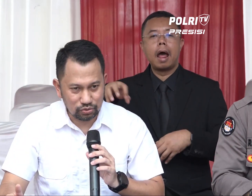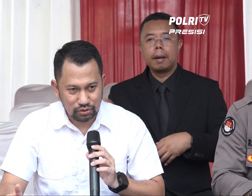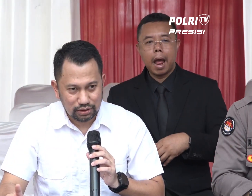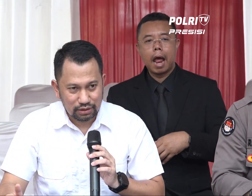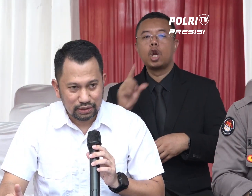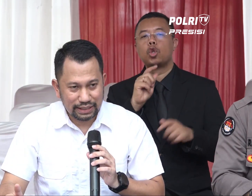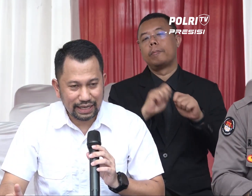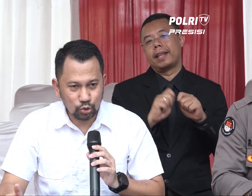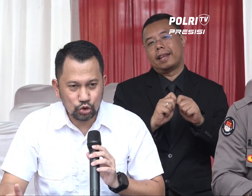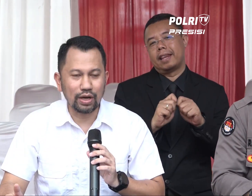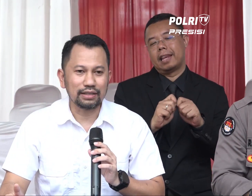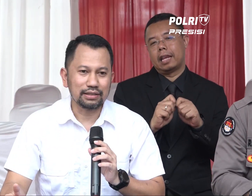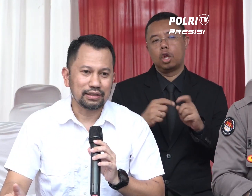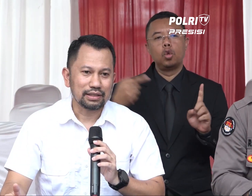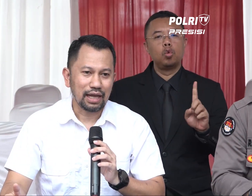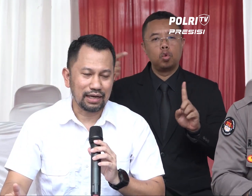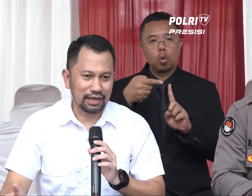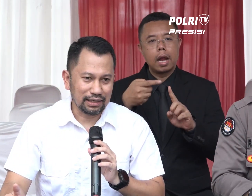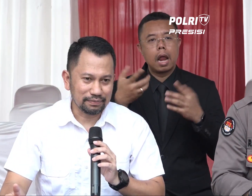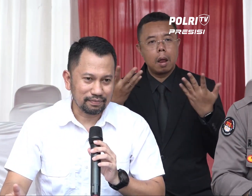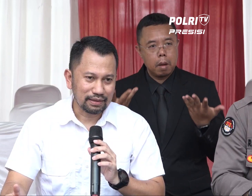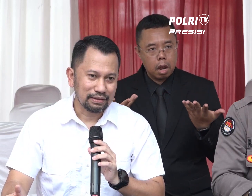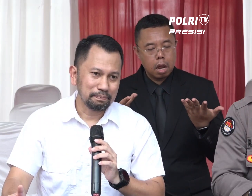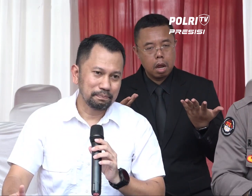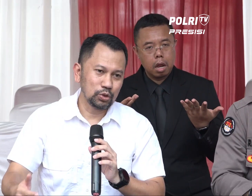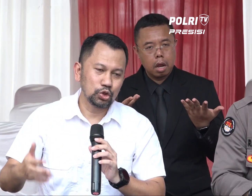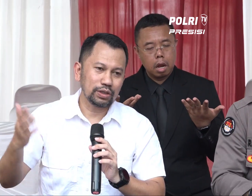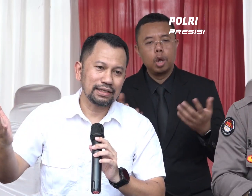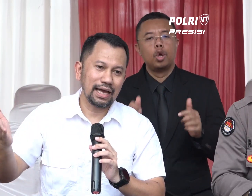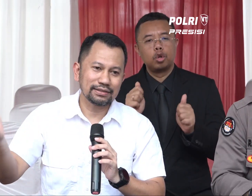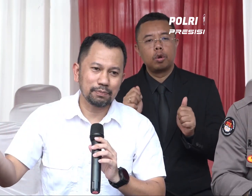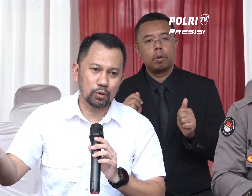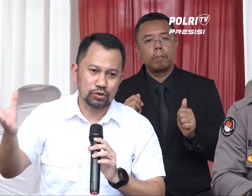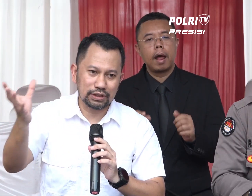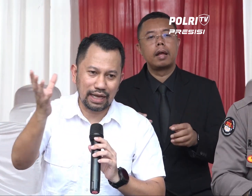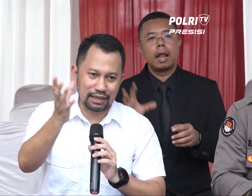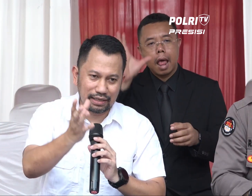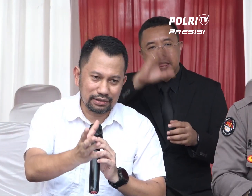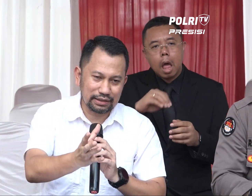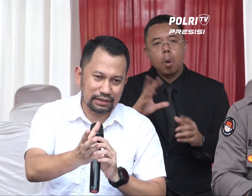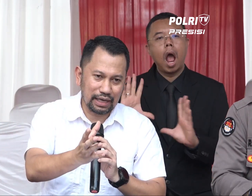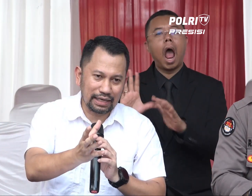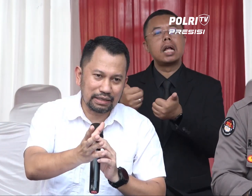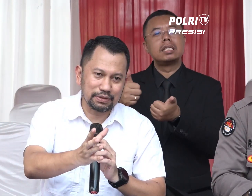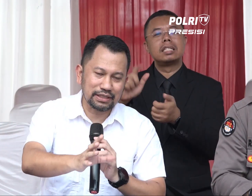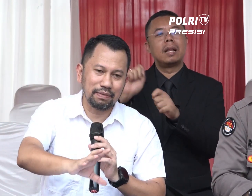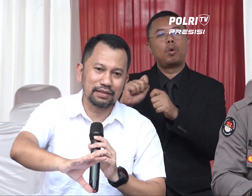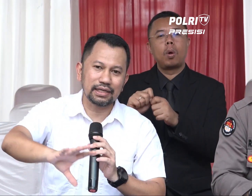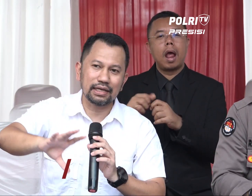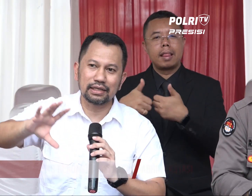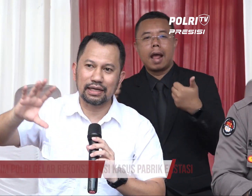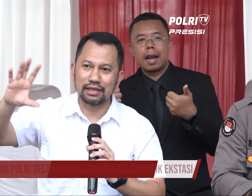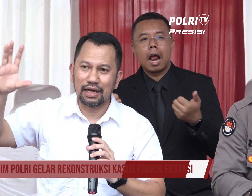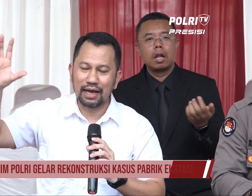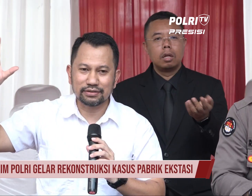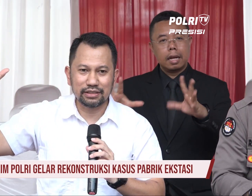baku. Dengan tujuan adalah menunjukkan hasil produksi Tangerang agar bisa